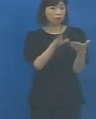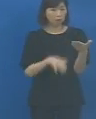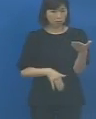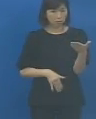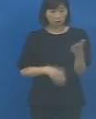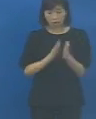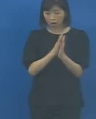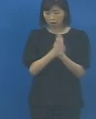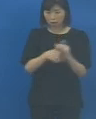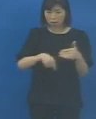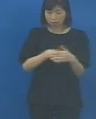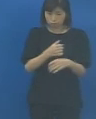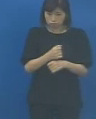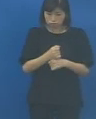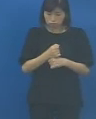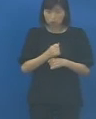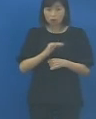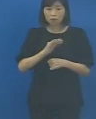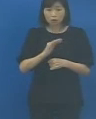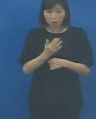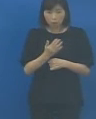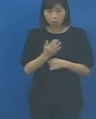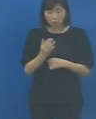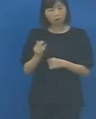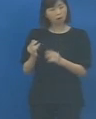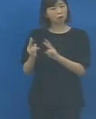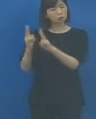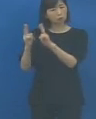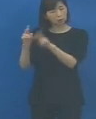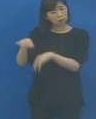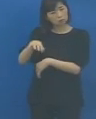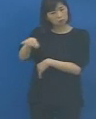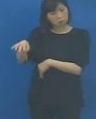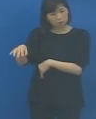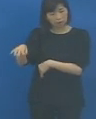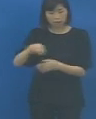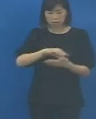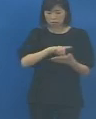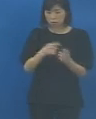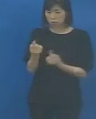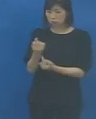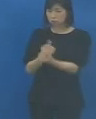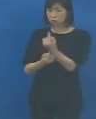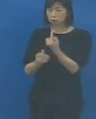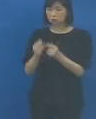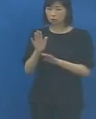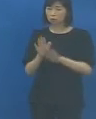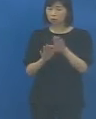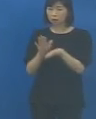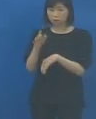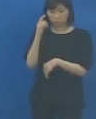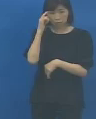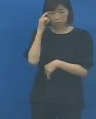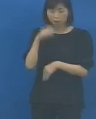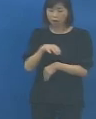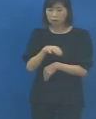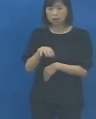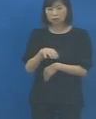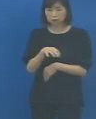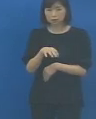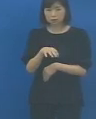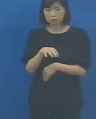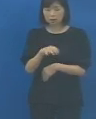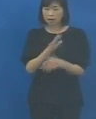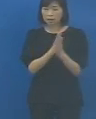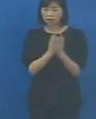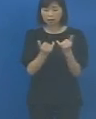つけていても、やはりそうやって都市部から地方に来るという動きもあるとは思うんですが、そのあたりはどういうふうに県民